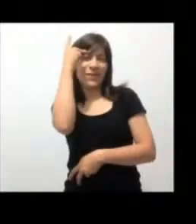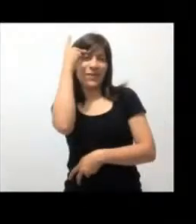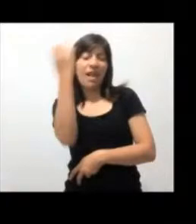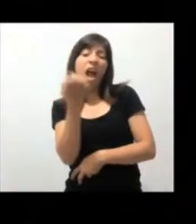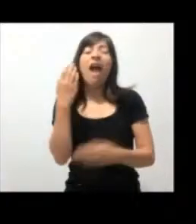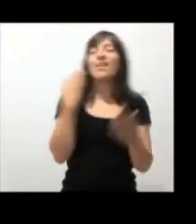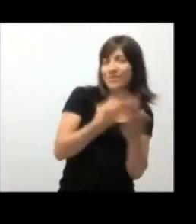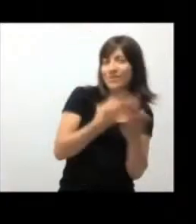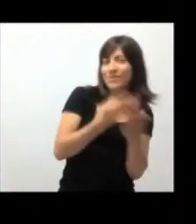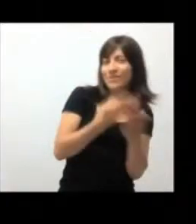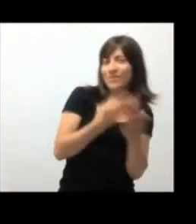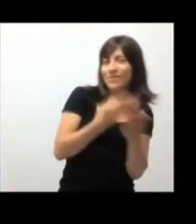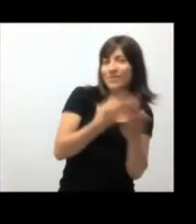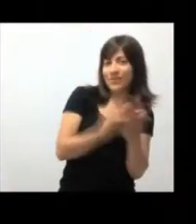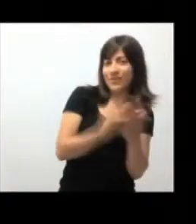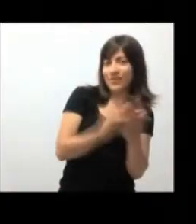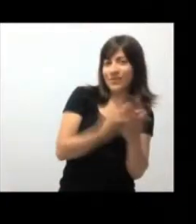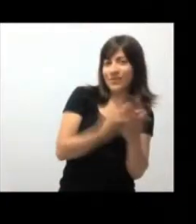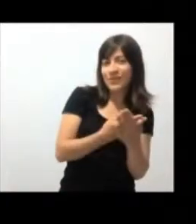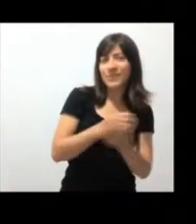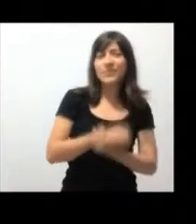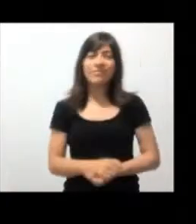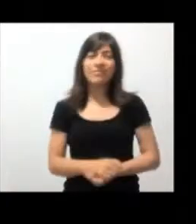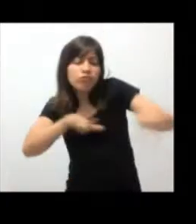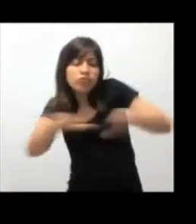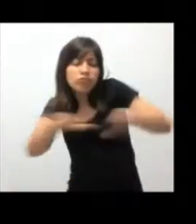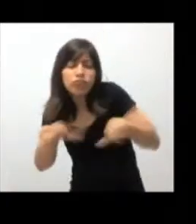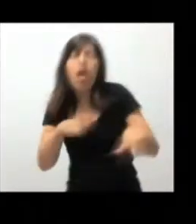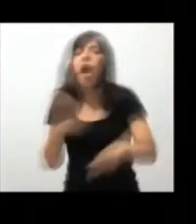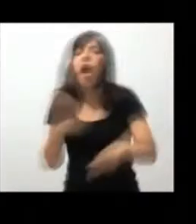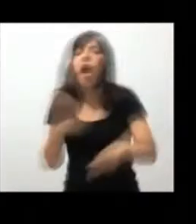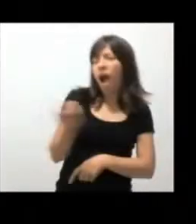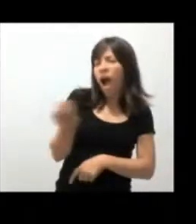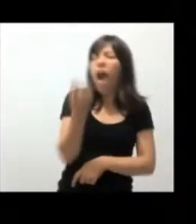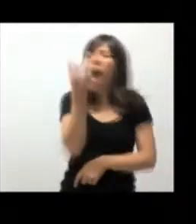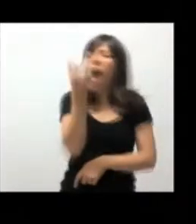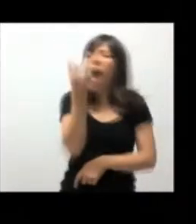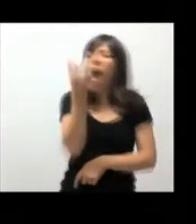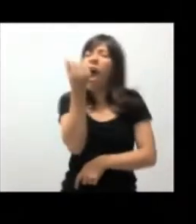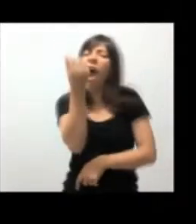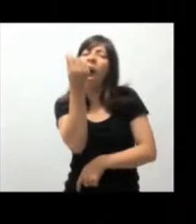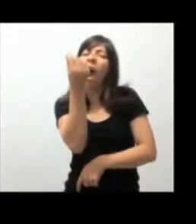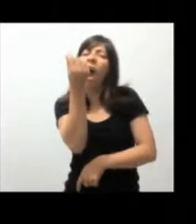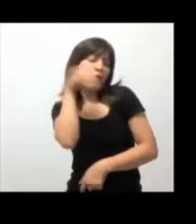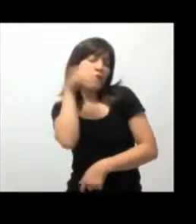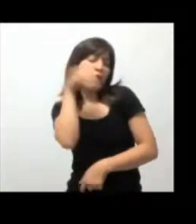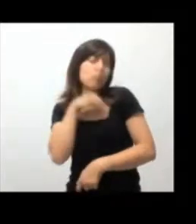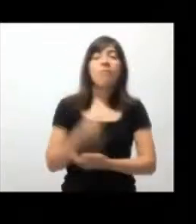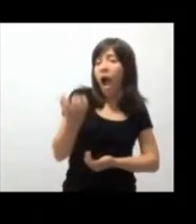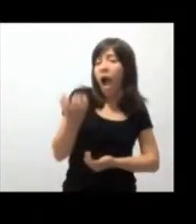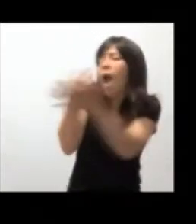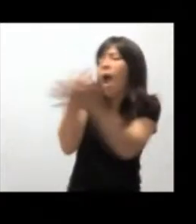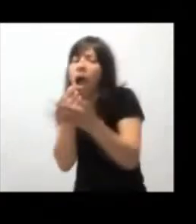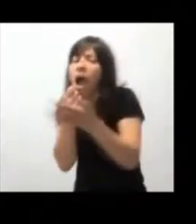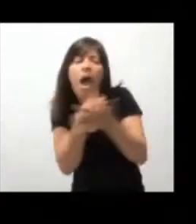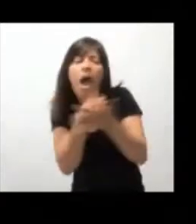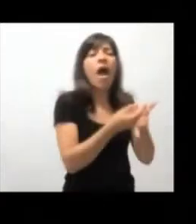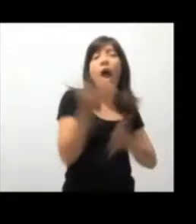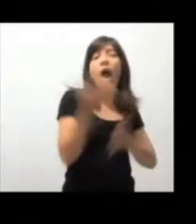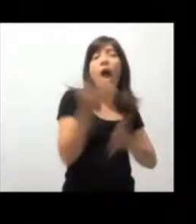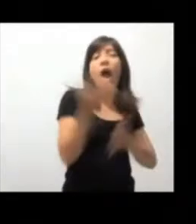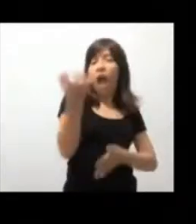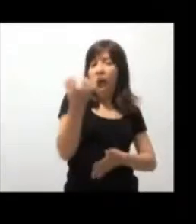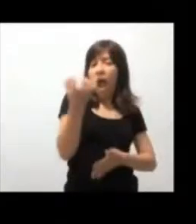querem consumir, que querem girar a economia. Porque uma comunidade que se une